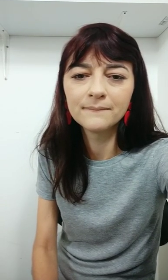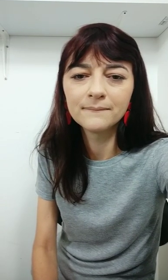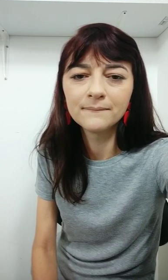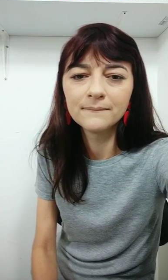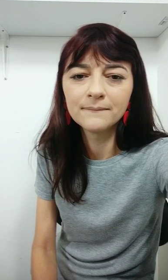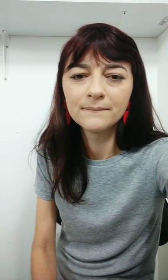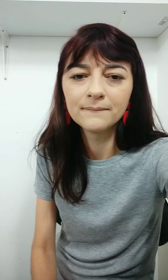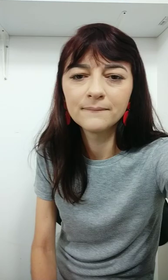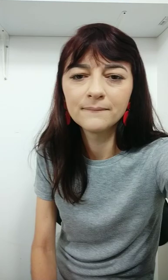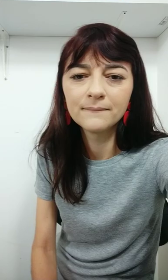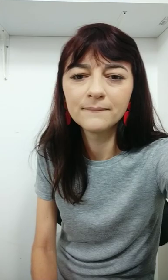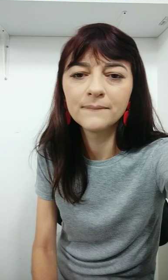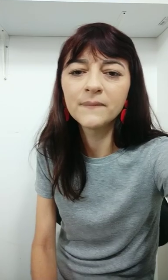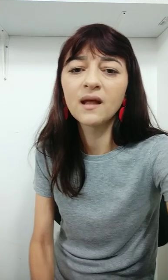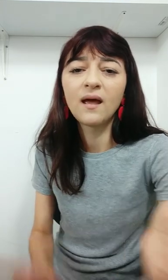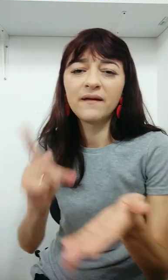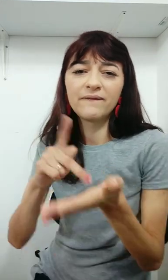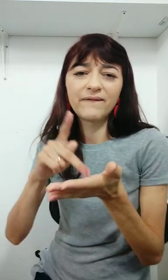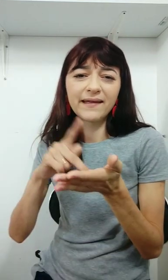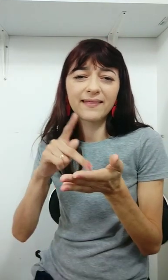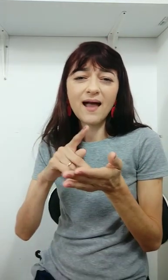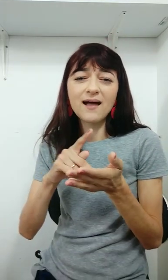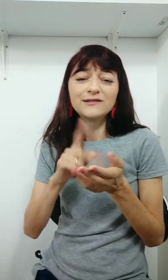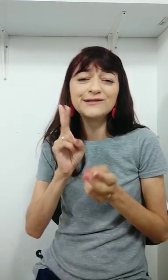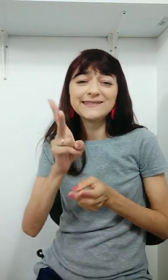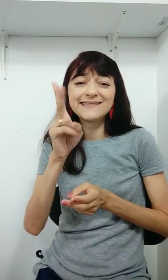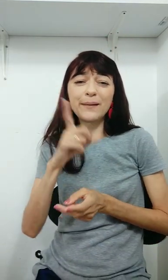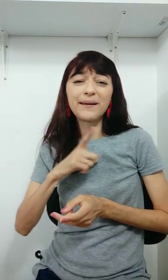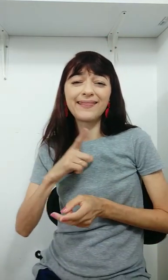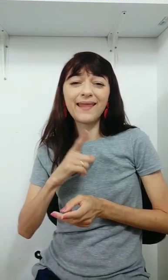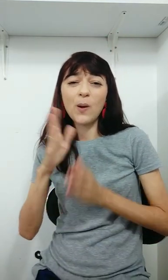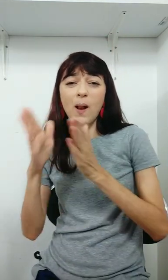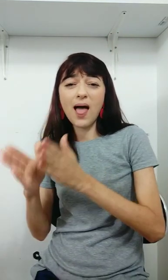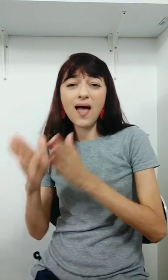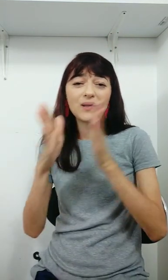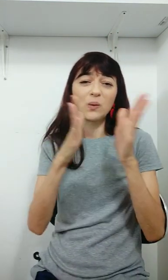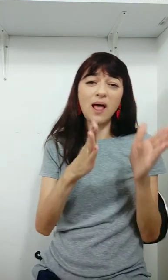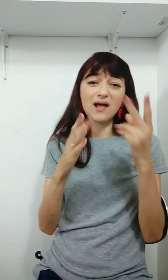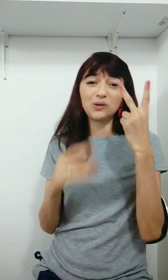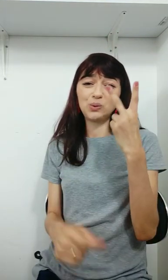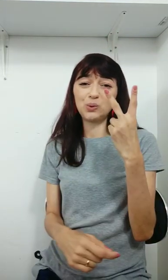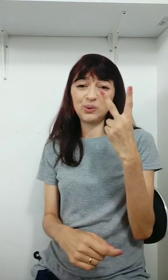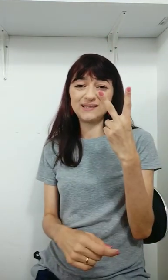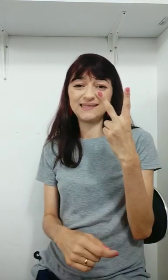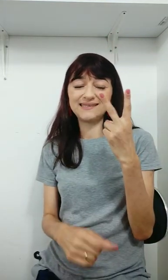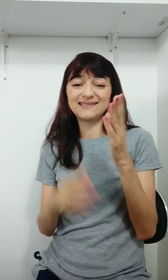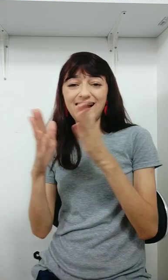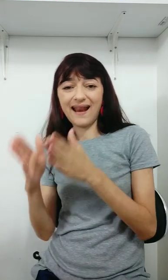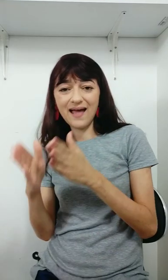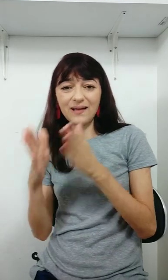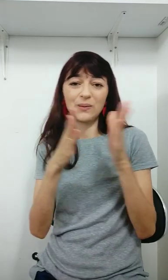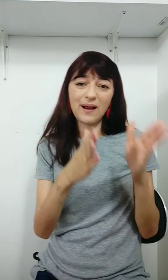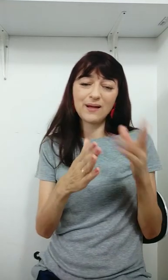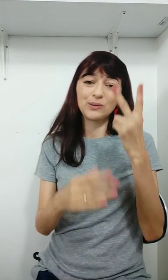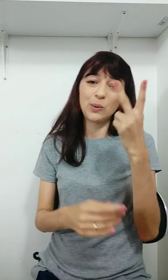muito bom, né, nesses ambientes, com certeza é bom quando você é bem recebida, né? Outra coisa, tem dois lados,